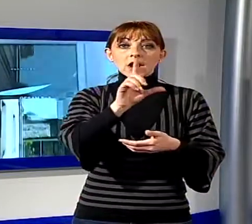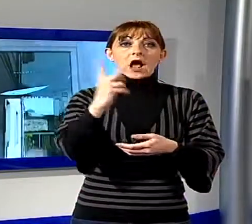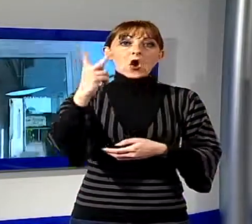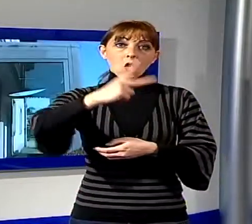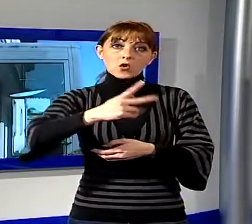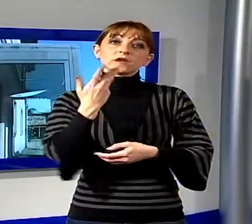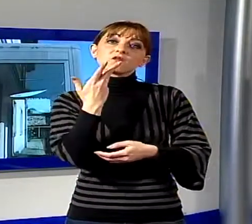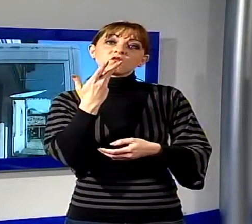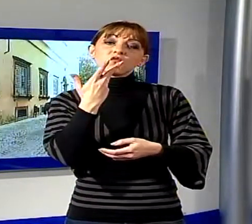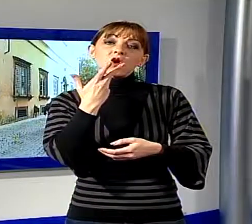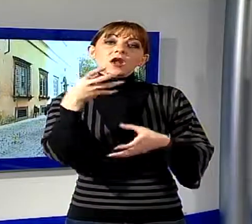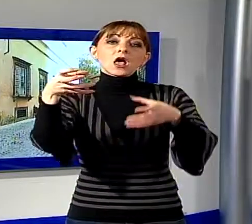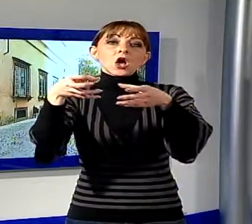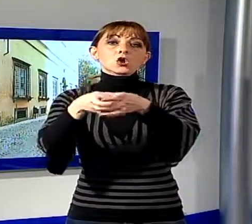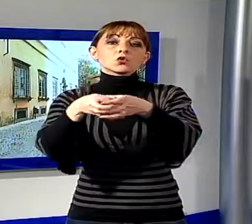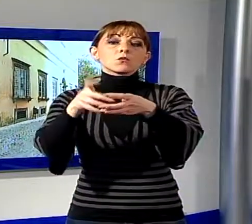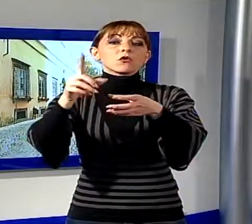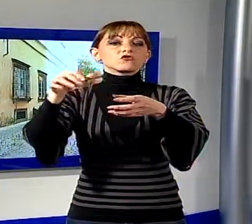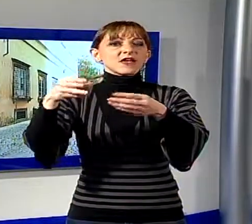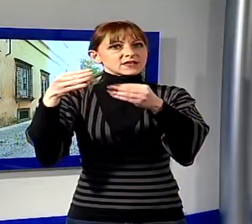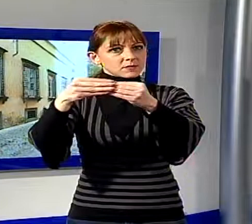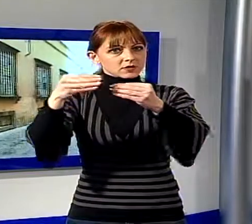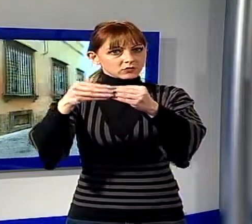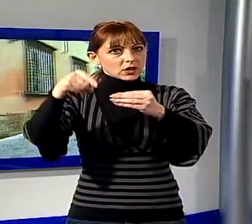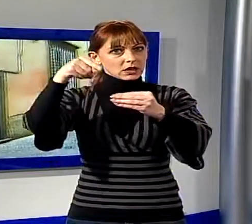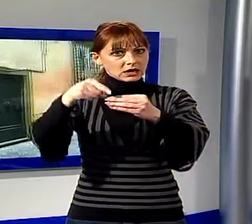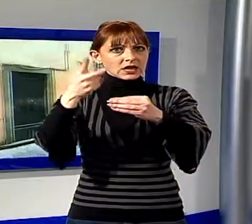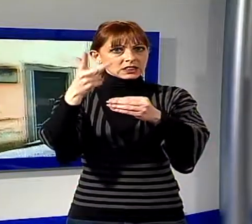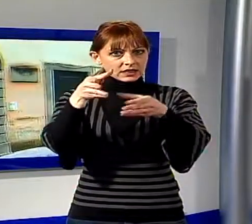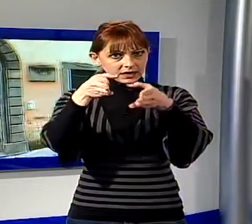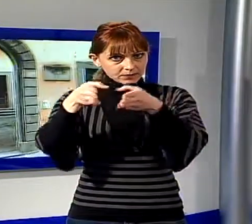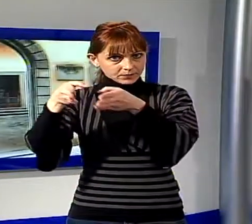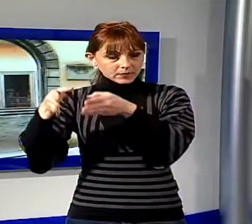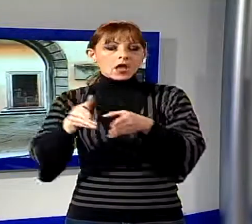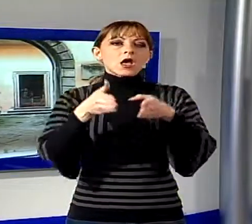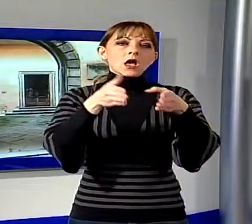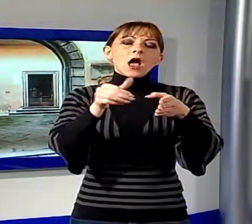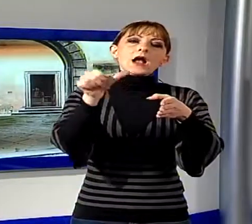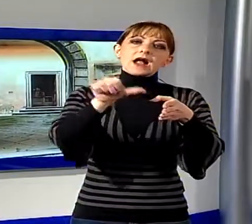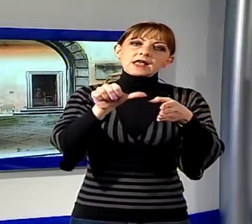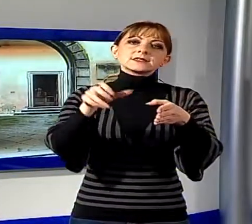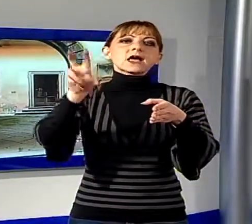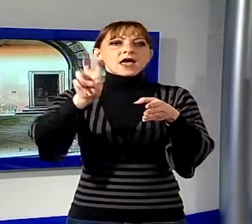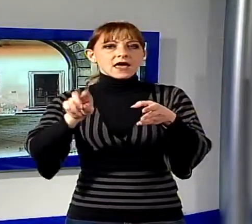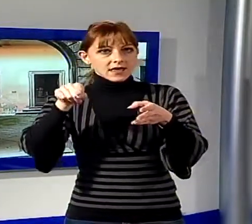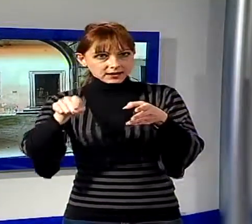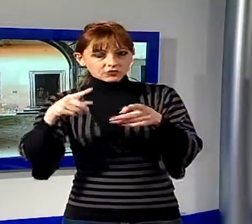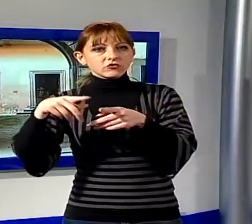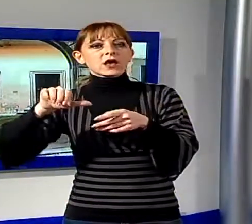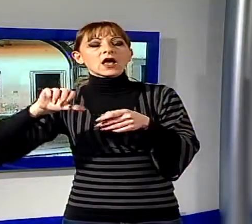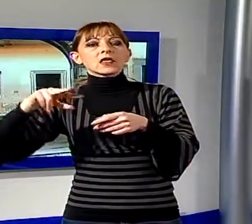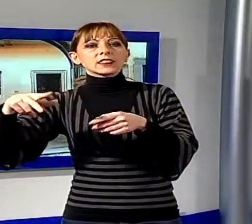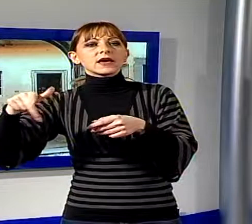ristrutturare il gruppo GESAM. In particolare, spiegano i lavoratori, GESAM Gas e GESAM Energia dovrebbero confluire sotto la